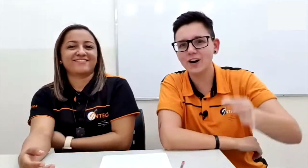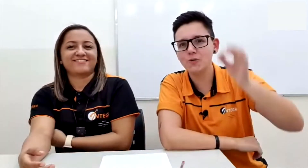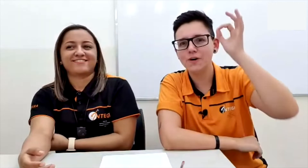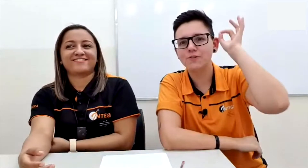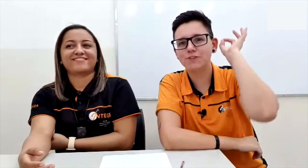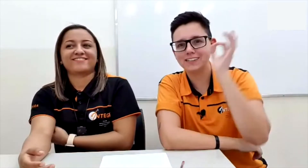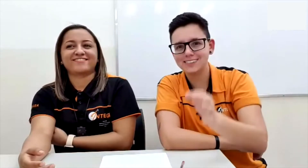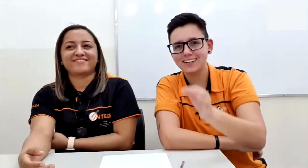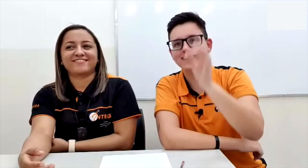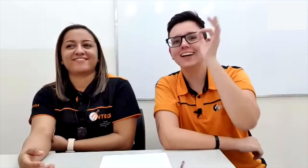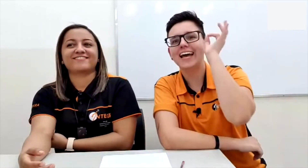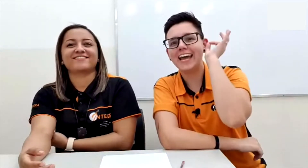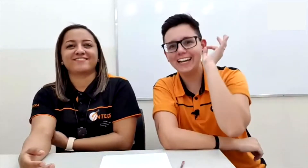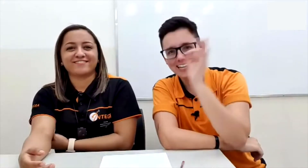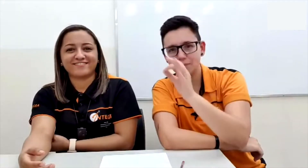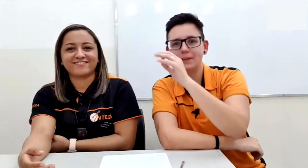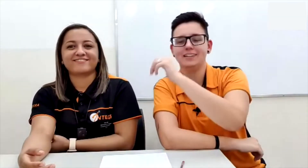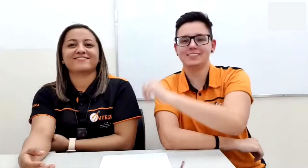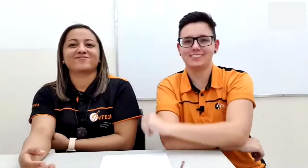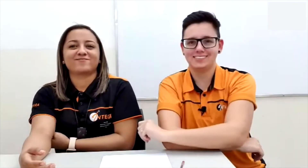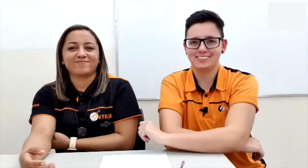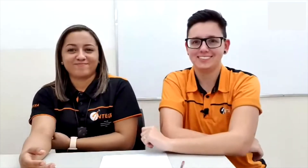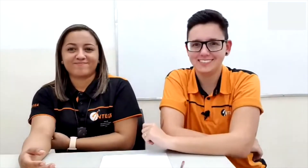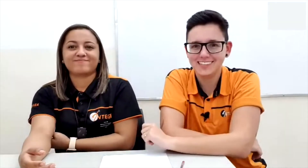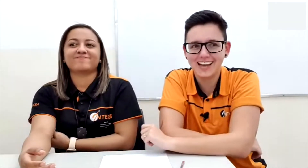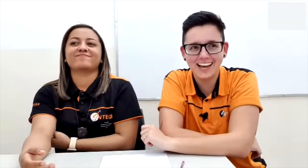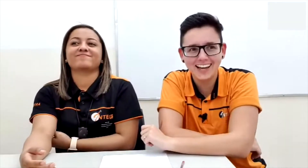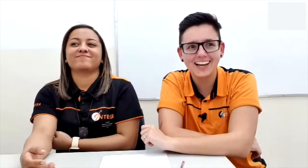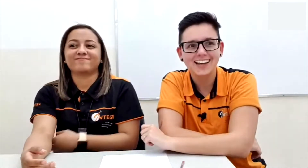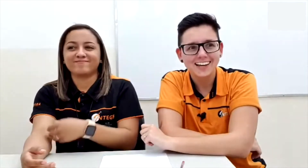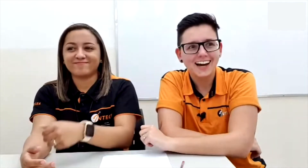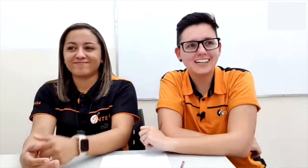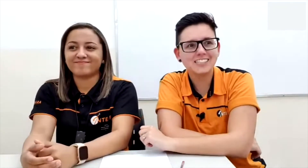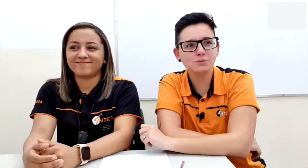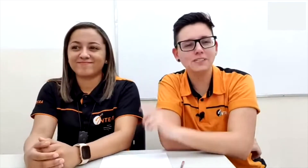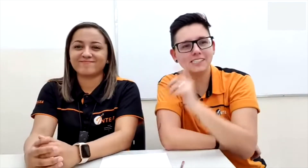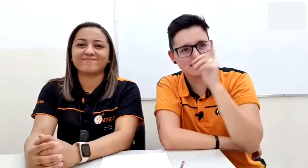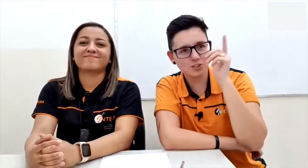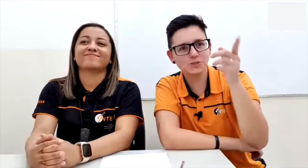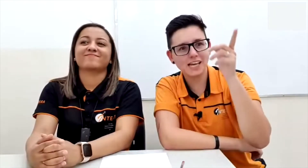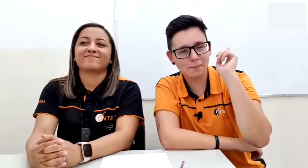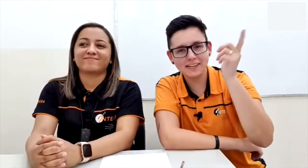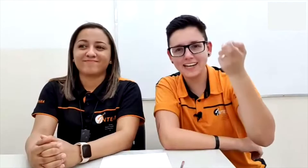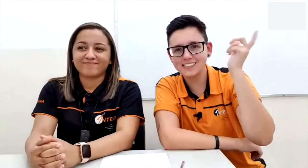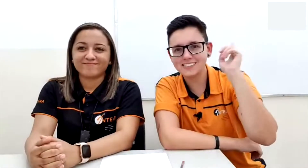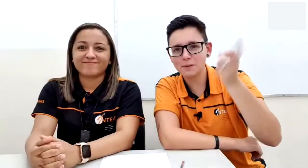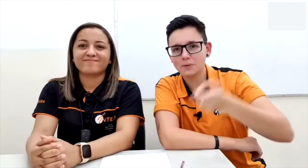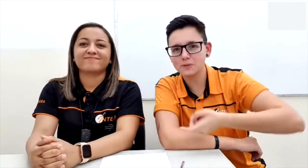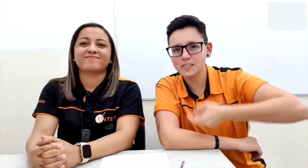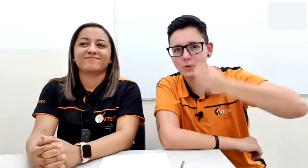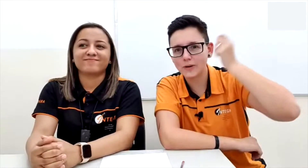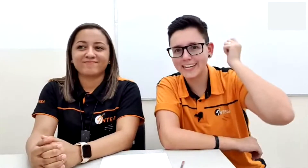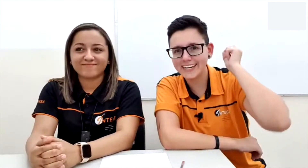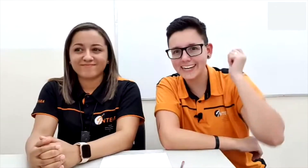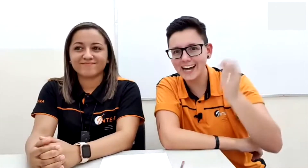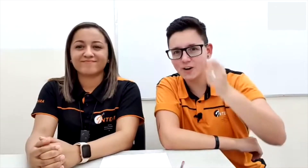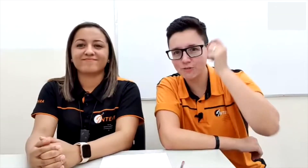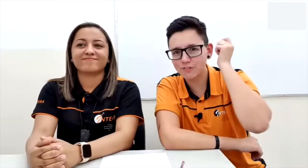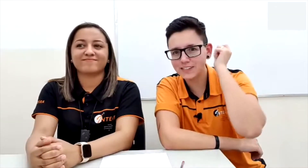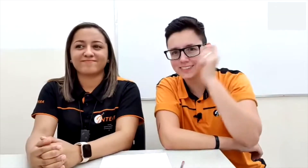não fazer em Libras, né? A gente precisa de um tema desse, hein, produção? O que não